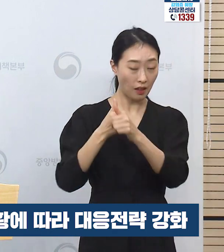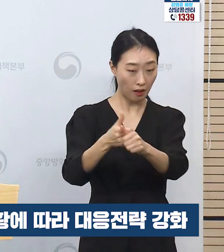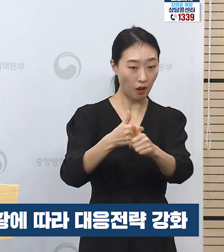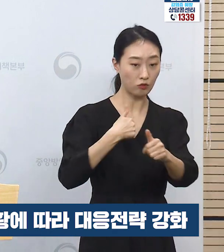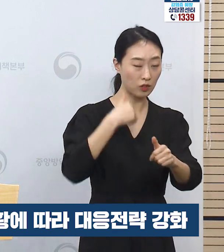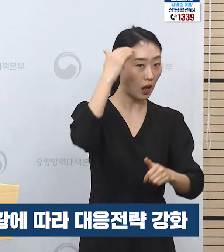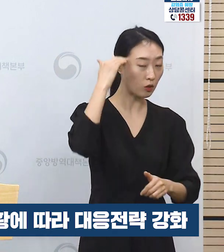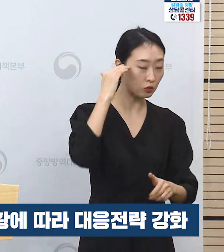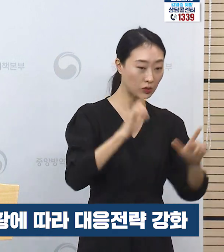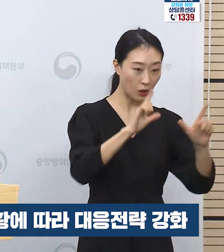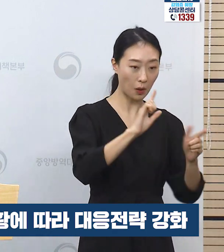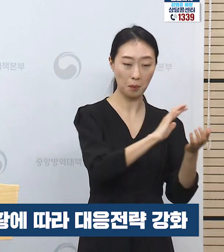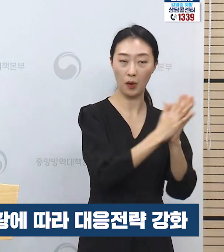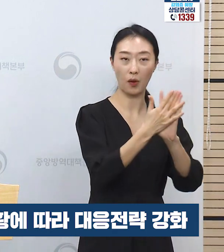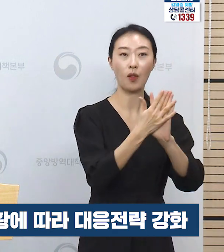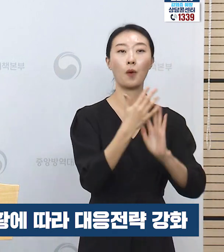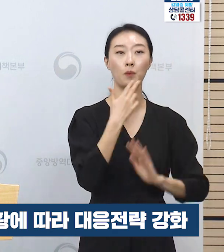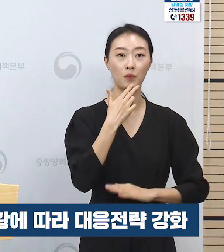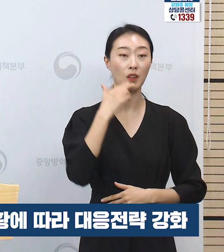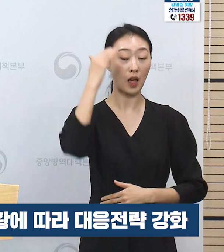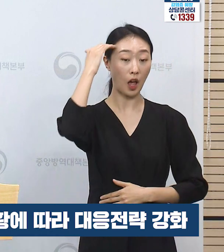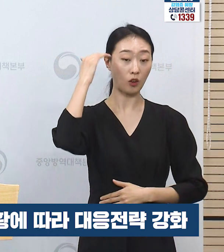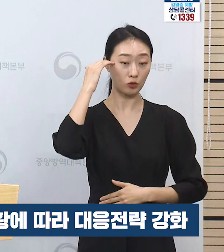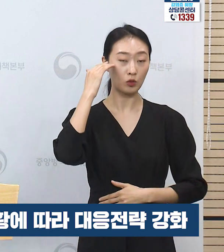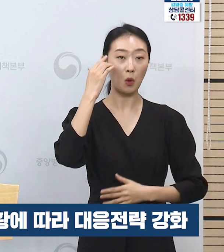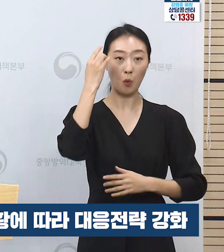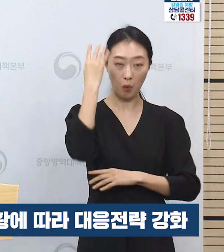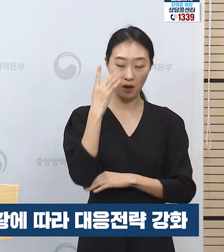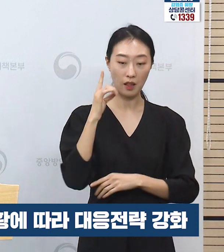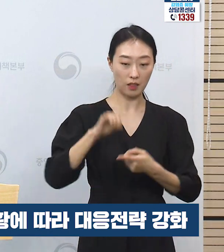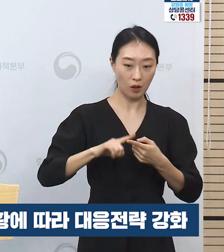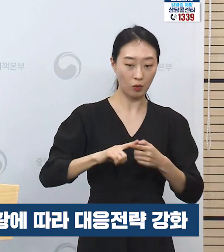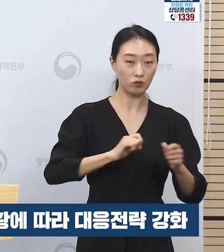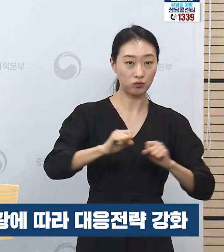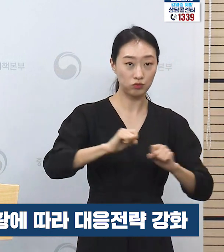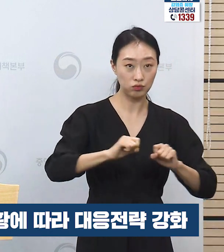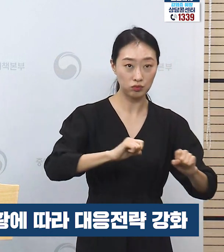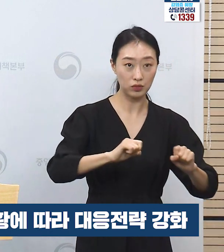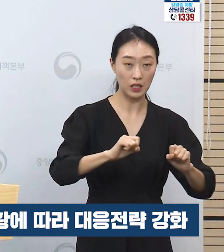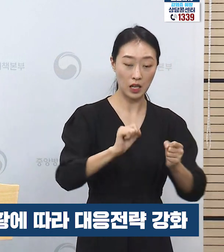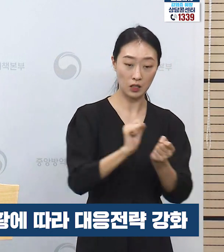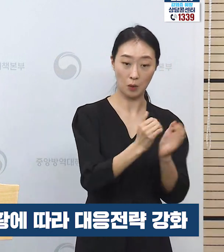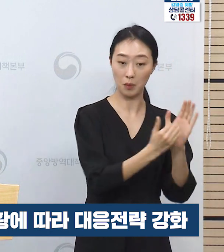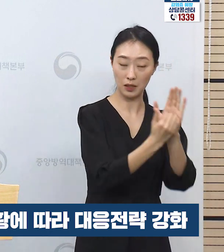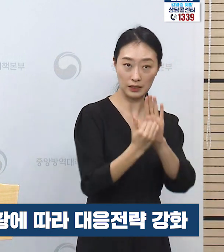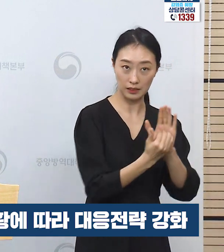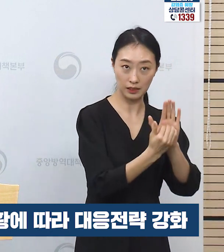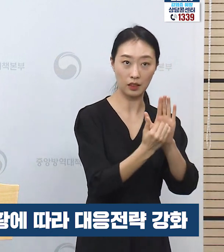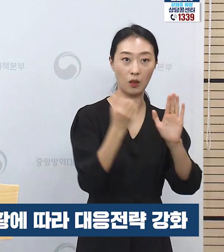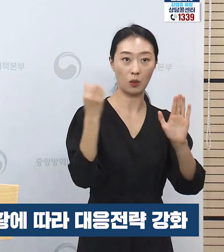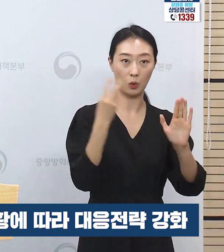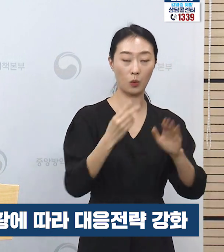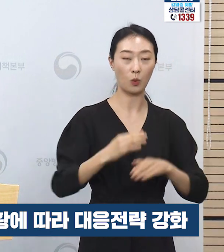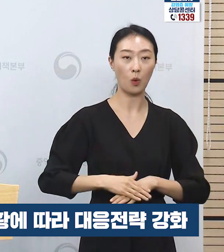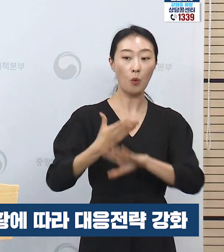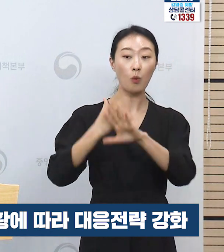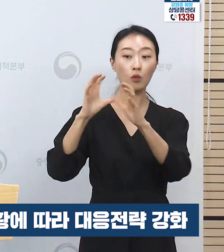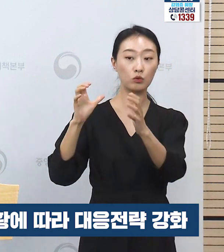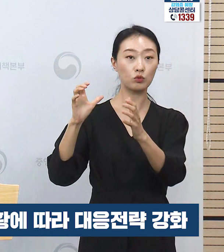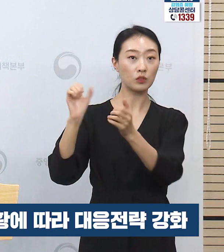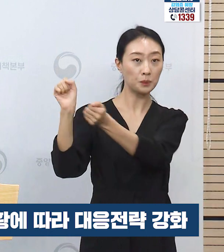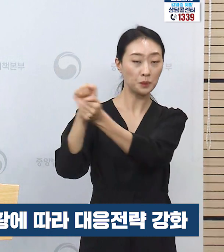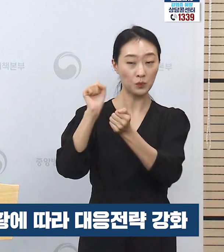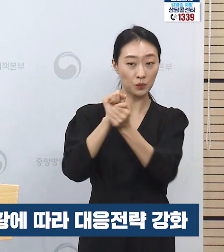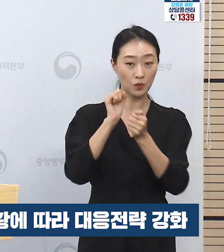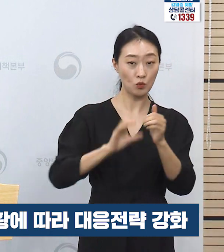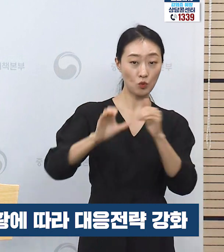중앙방역대책본부에서는 국내적으로도 그동안 시행해온 국내의 지역사회 전파 차단 그리고 외국으로부터의 추가